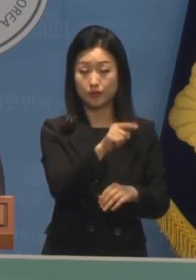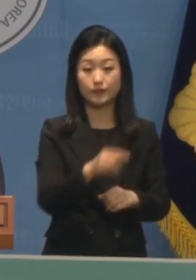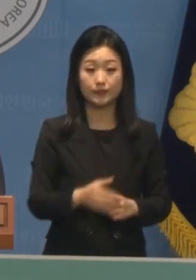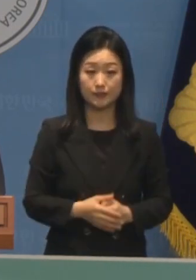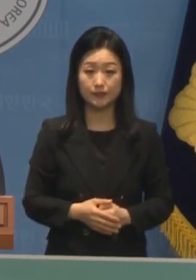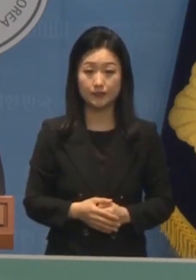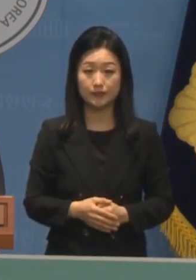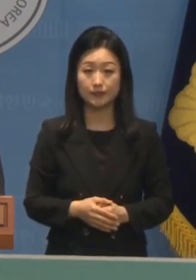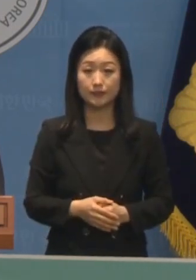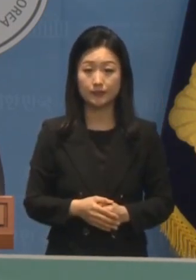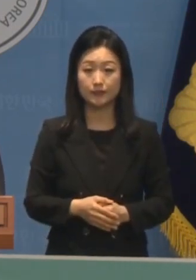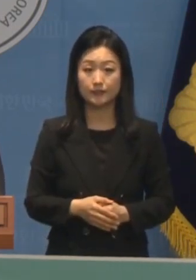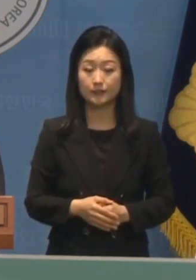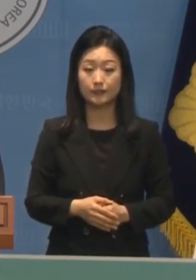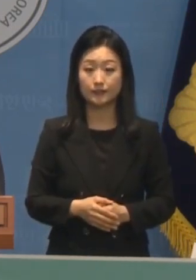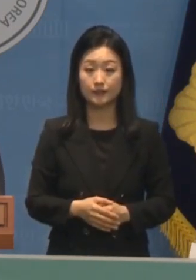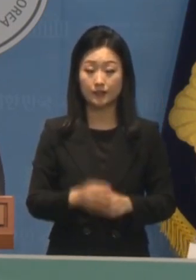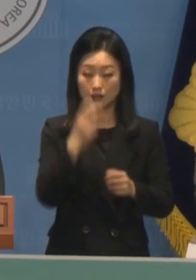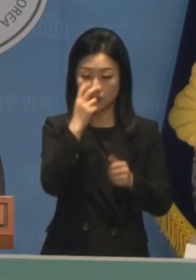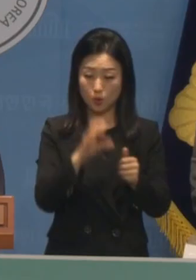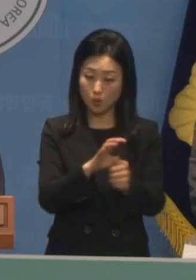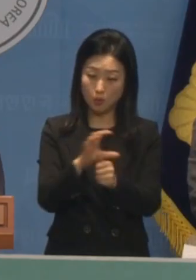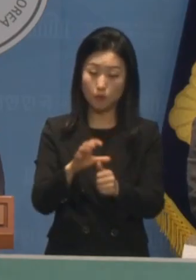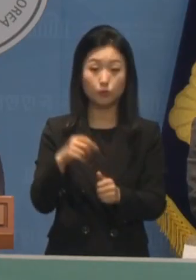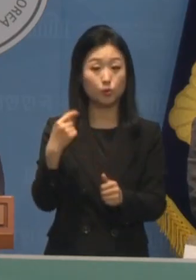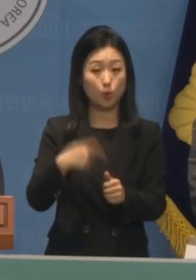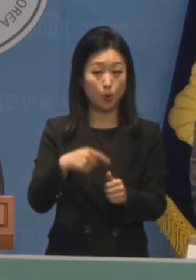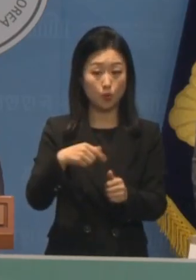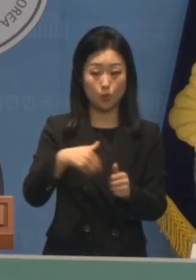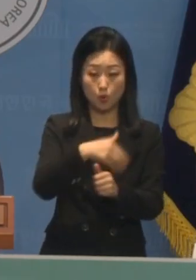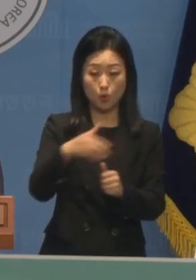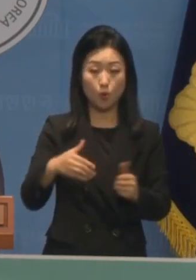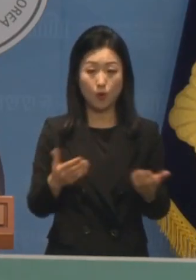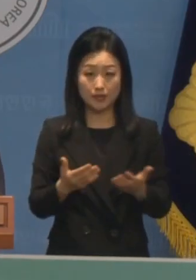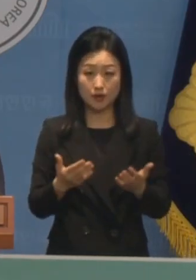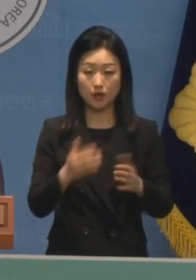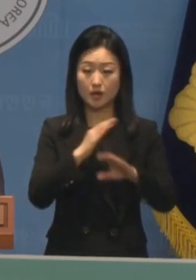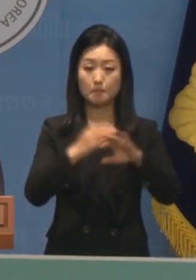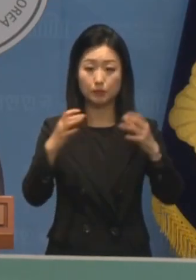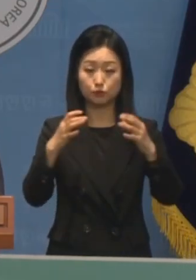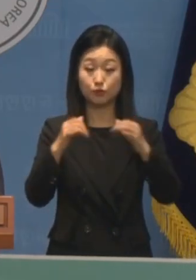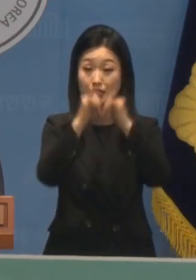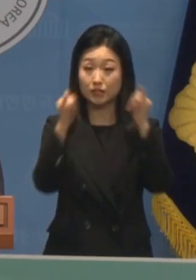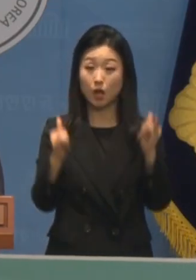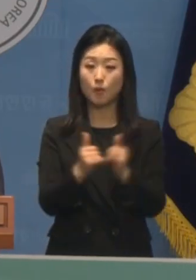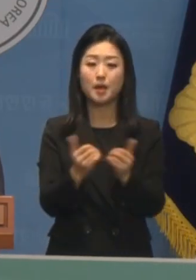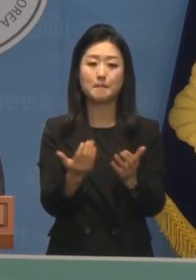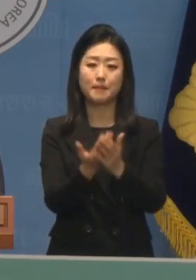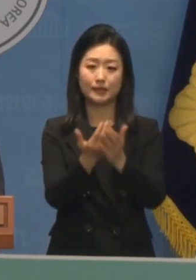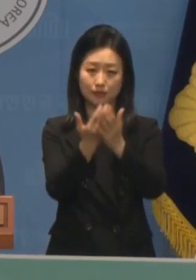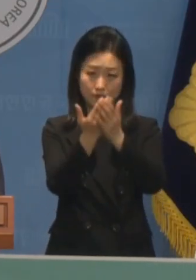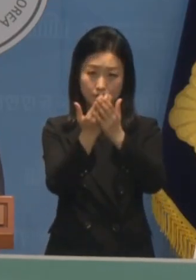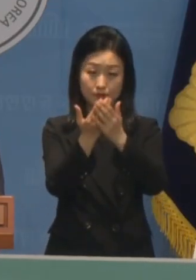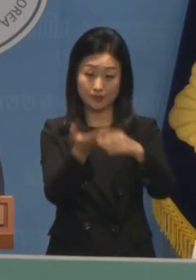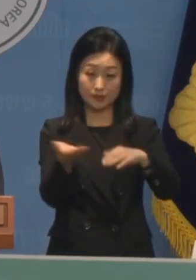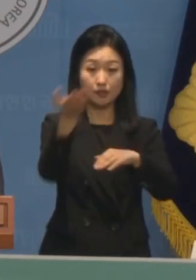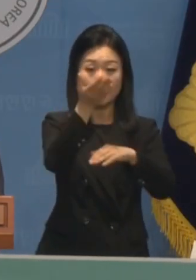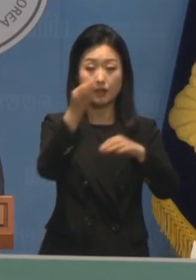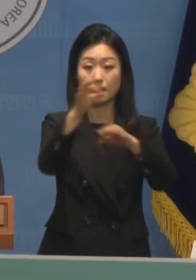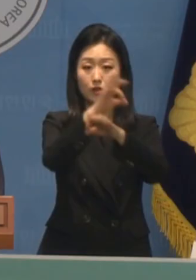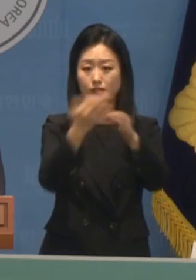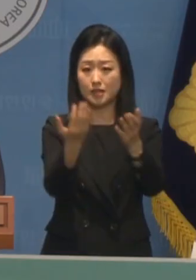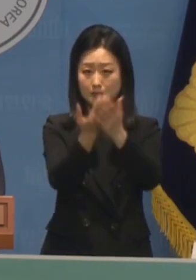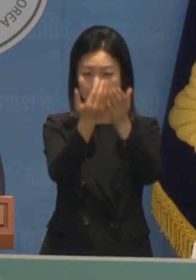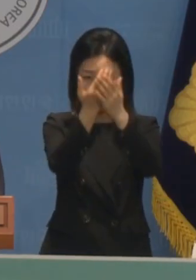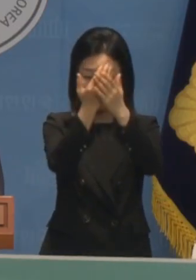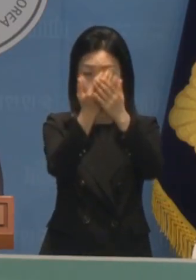이미 오래입니다. 돌봄과 교육, 환경과 민주주의는 이제 사회 발전을 넘어서 경제 발전에서도